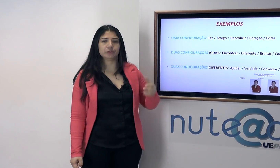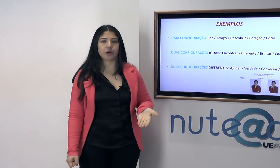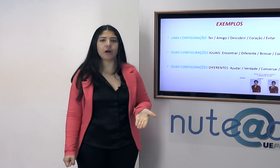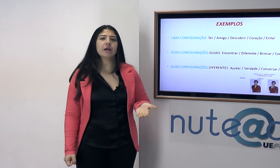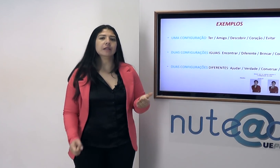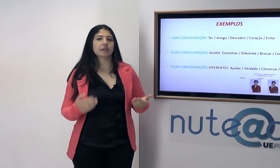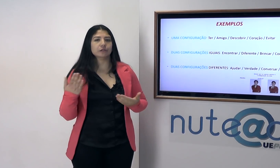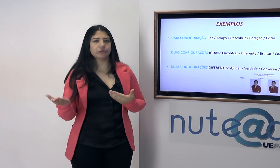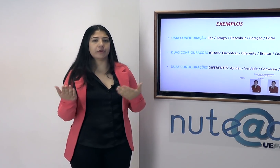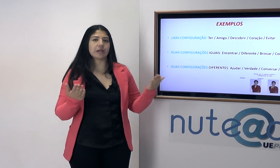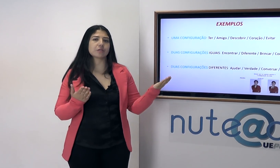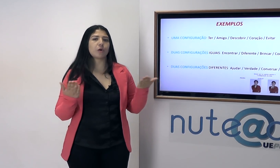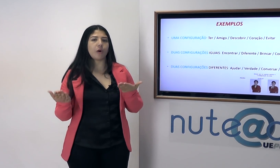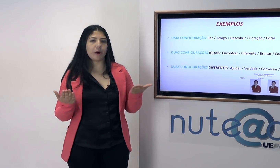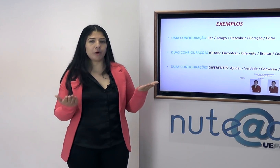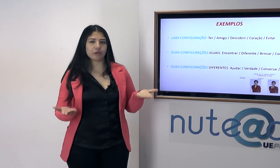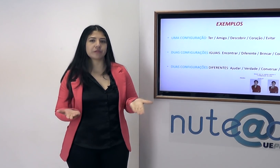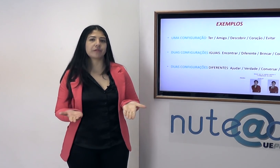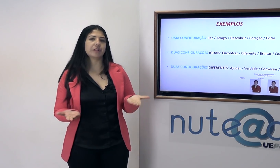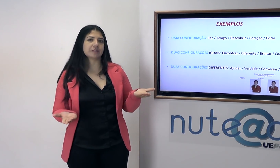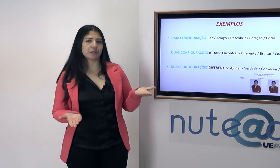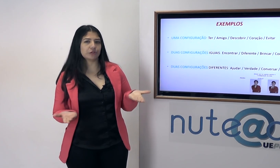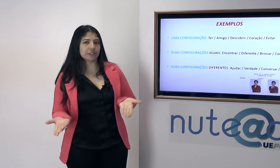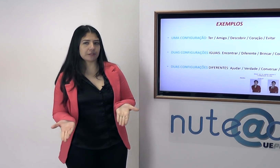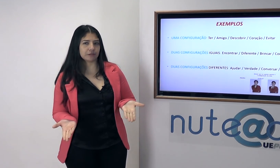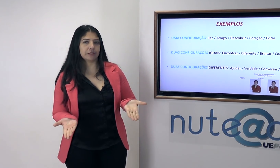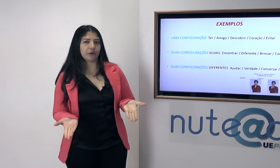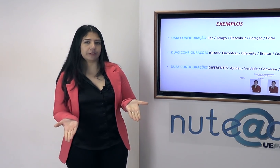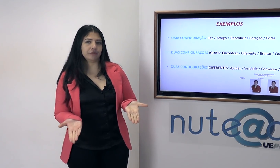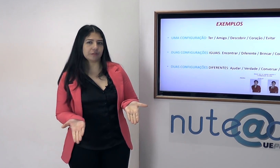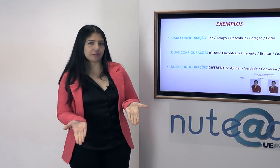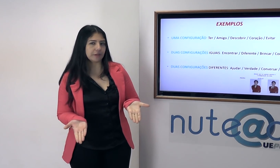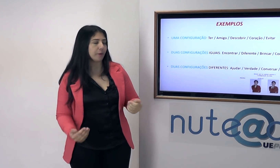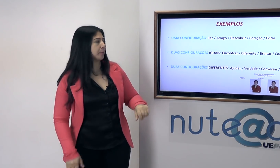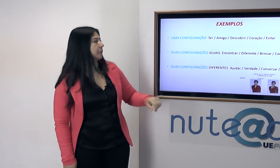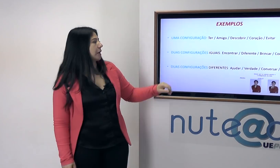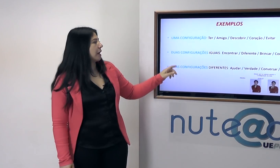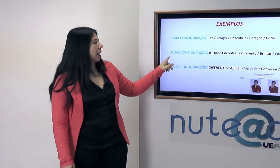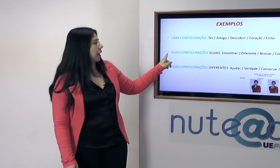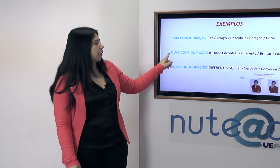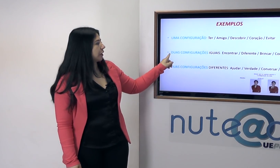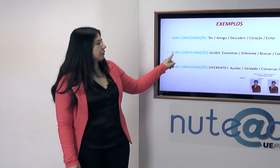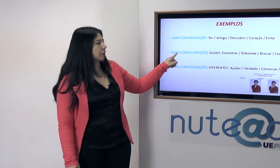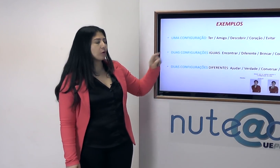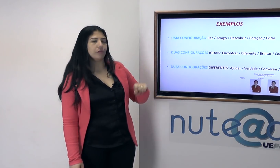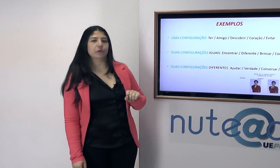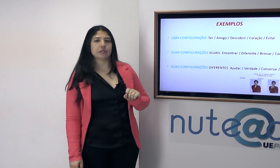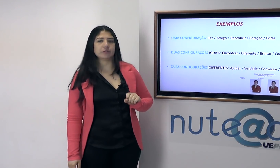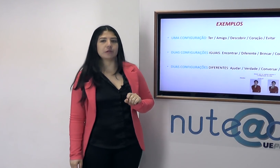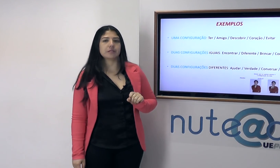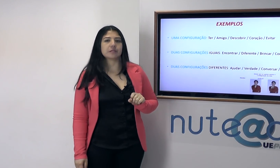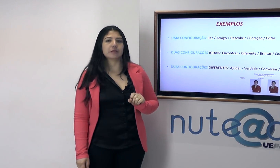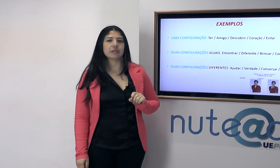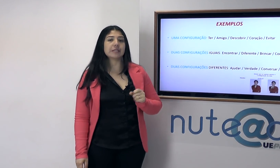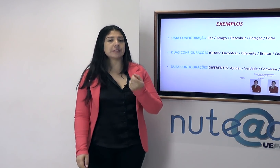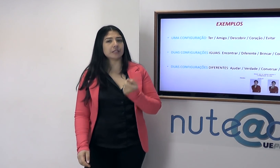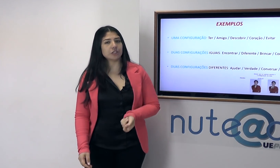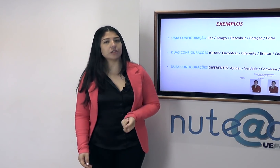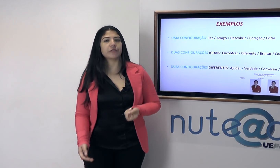só, tanto faz qual a mão que você vai estar utilizando na hora de fazer o sinal. Agora, eu tenho configurações que exigem que